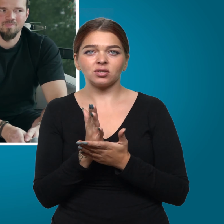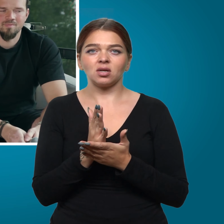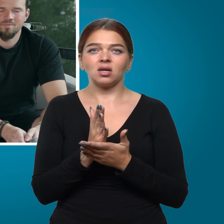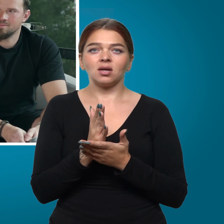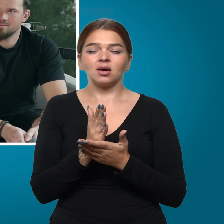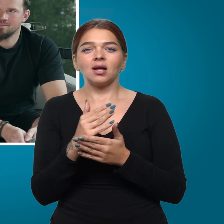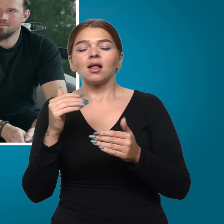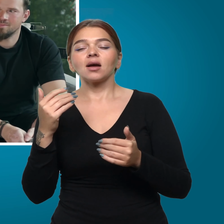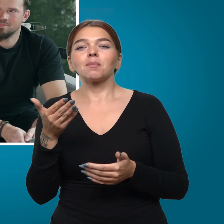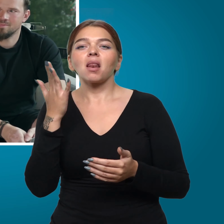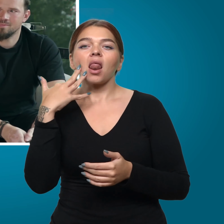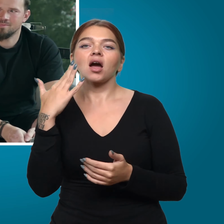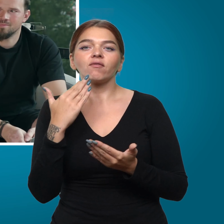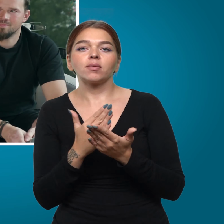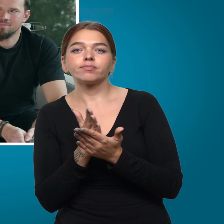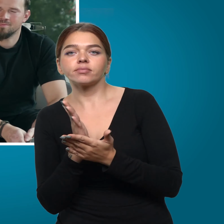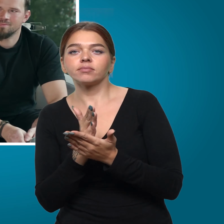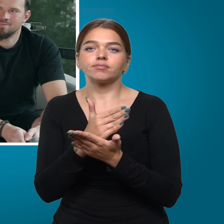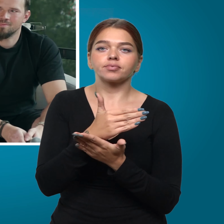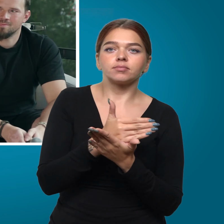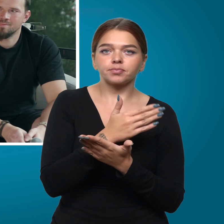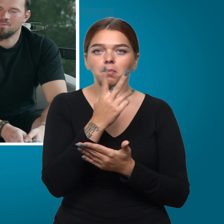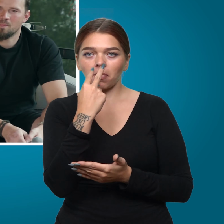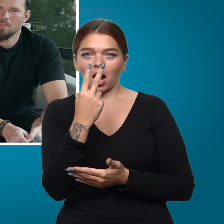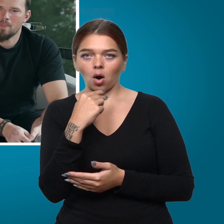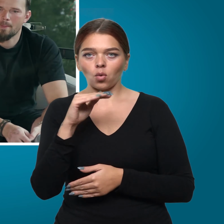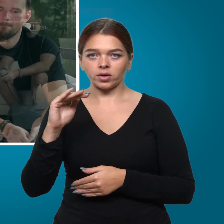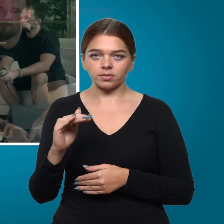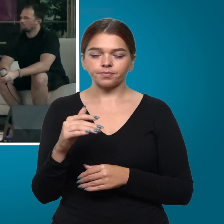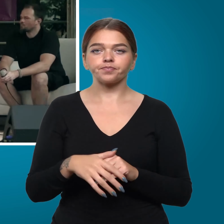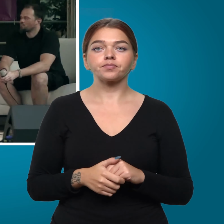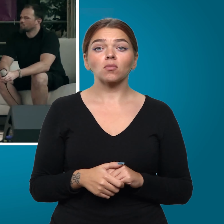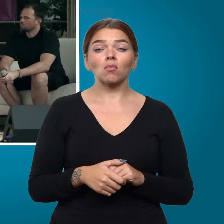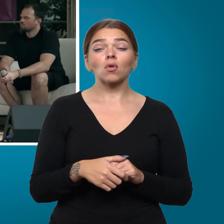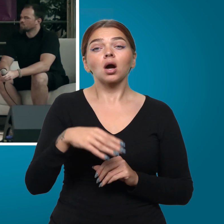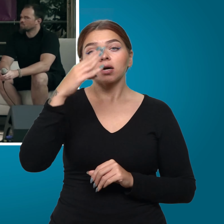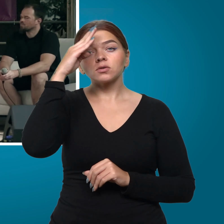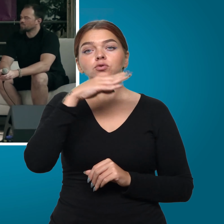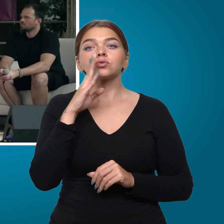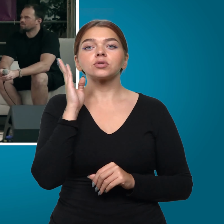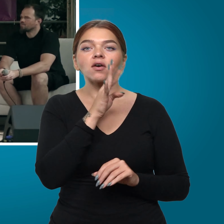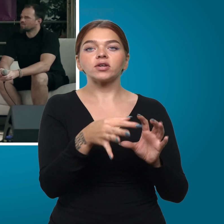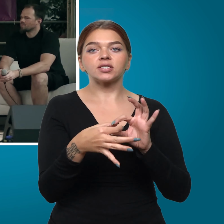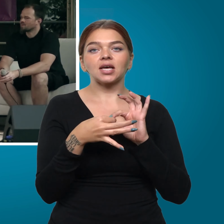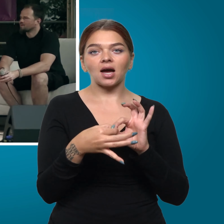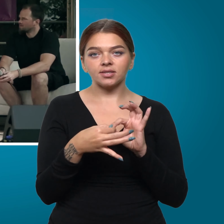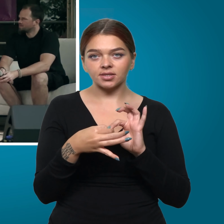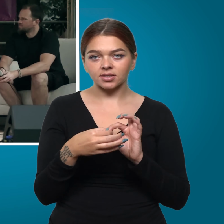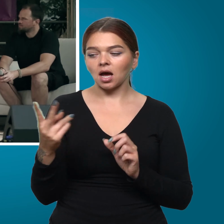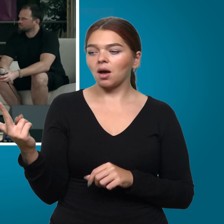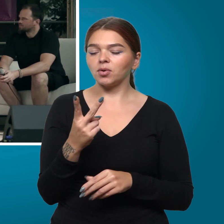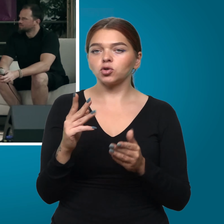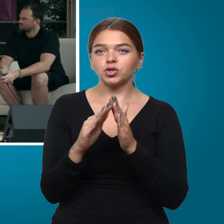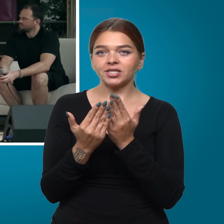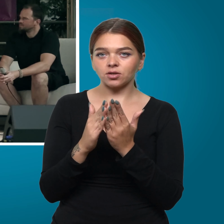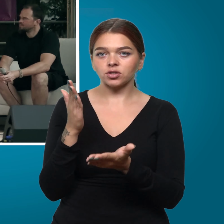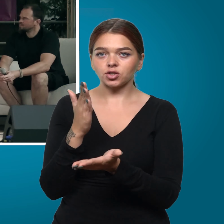pusę. Santykiai su tėvais. Tokia dar viena tema abiejose jūsų knygose. Vienoje